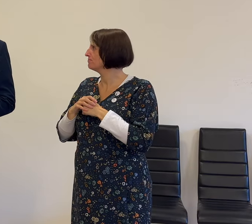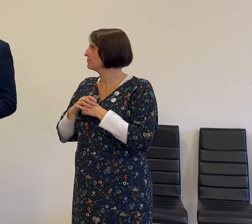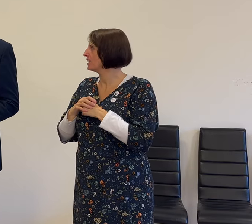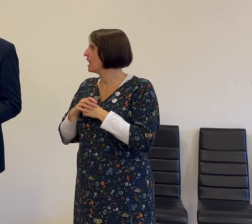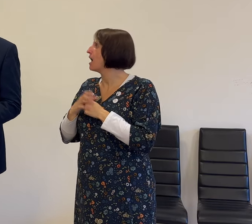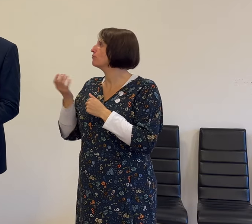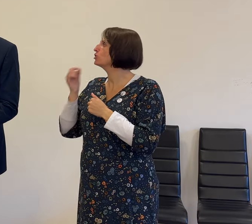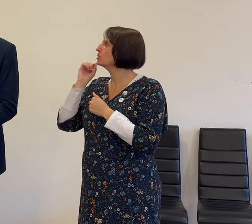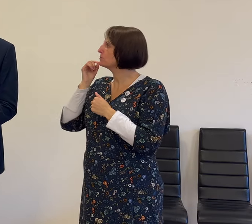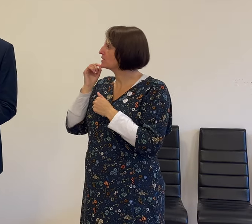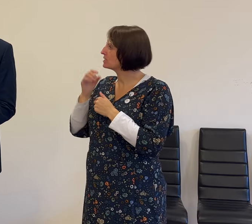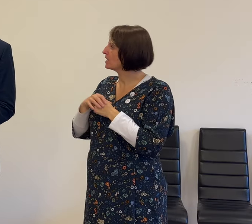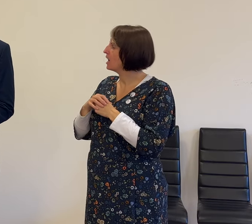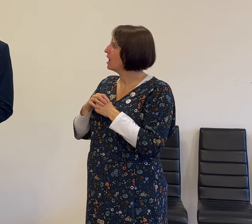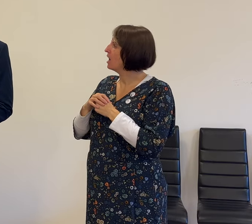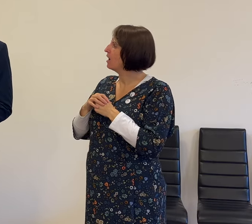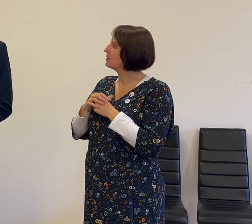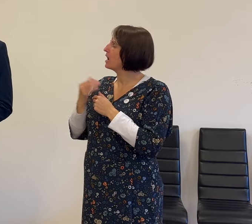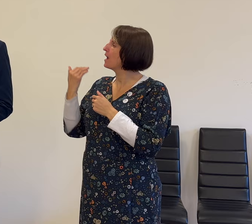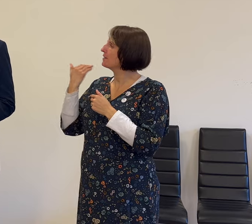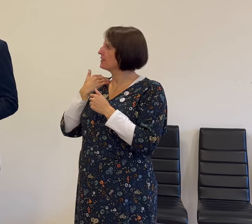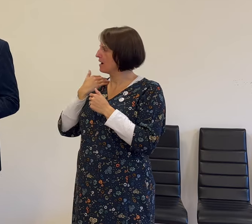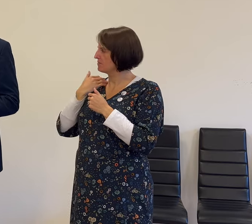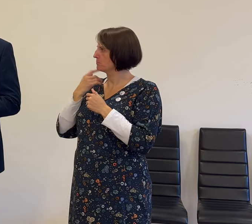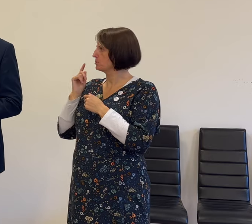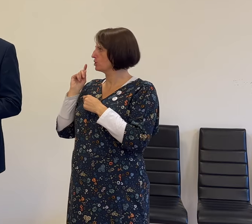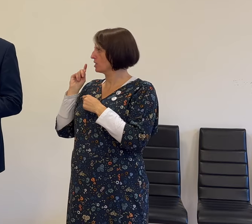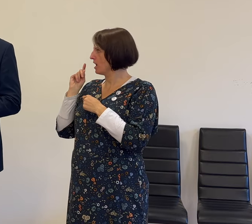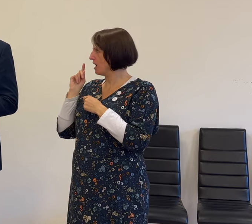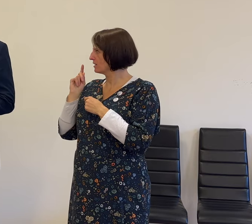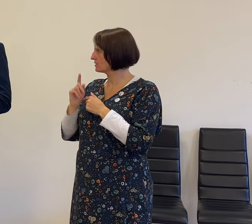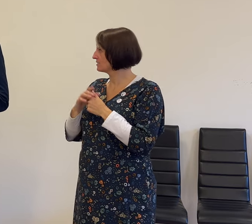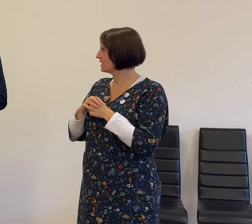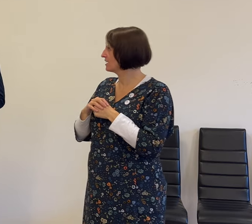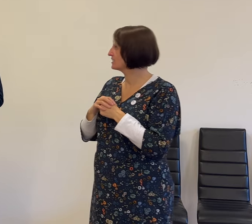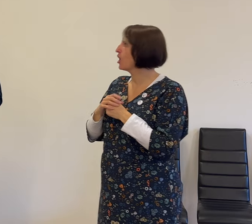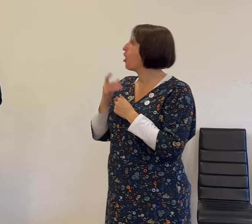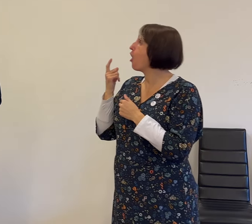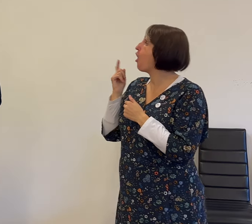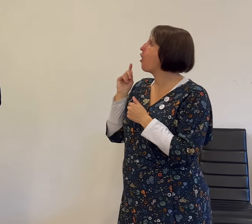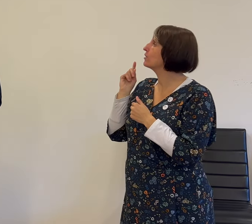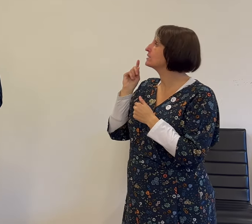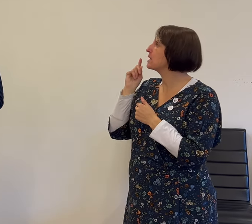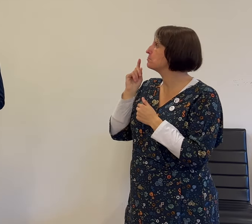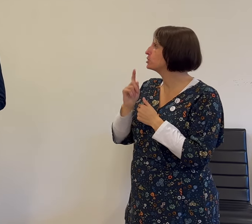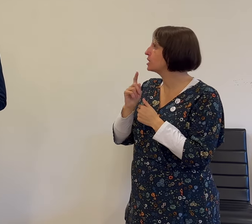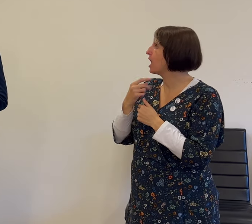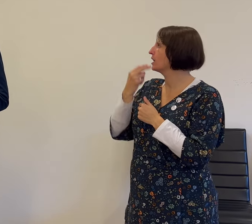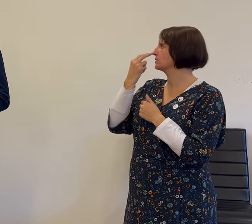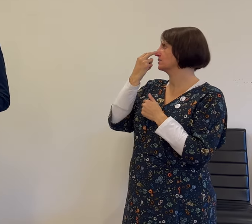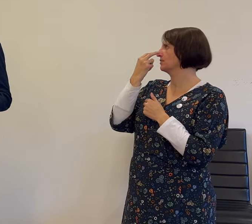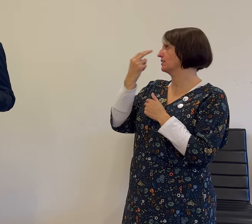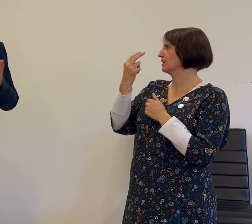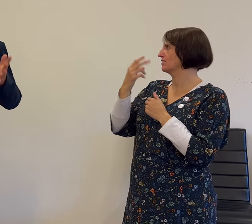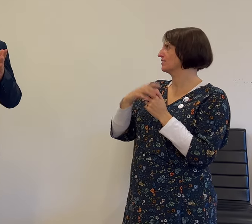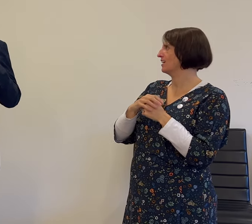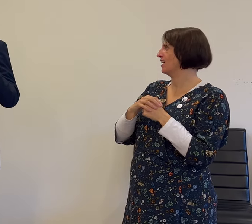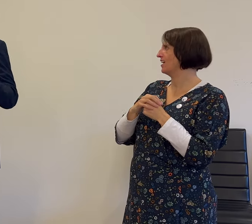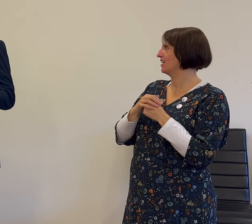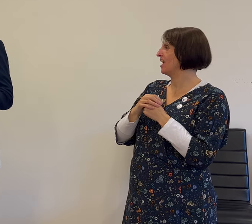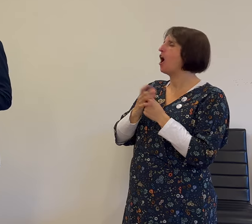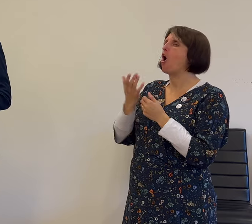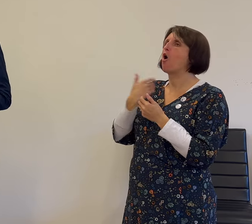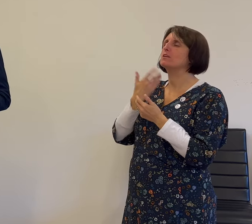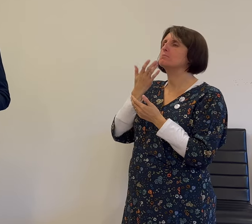A všimněte si, když David přichází, tak on nepřichází jako ten, který ví, má tajnou zbraň